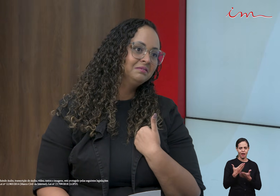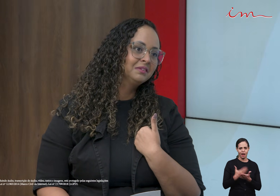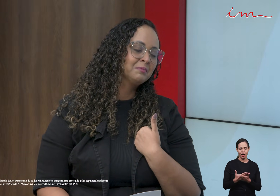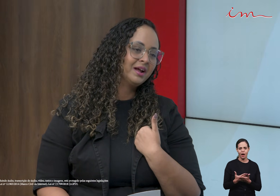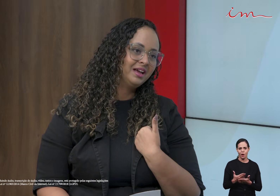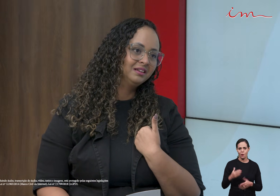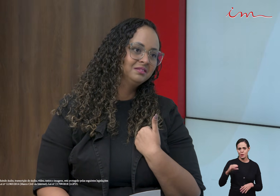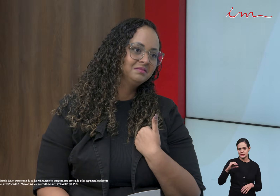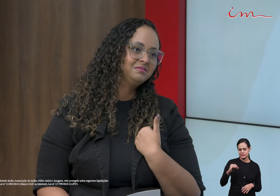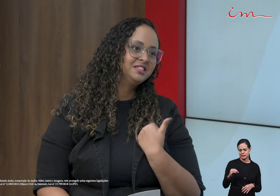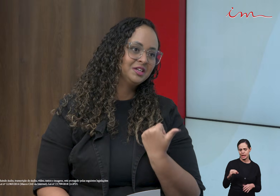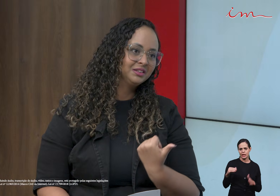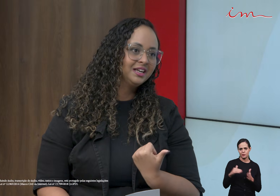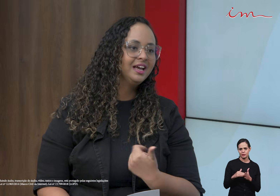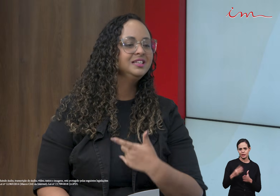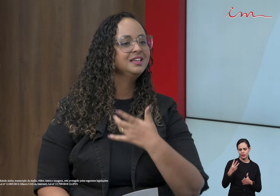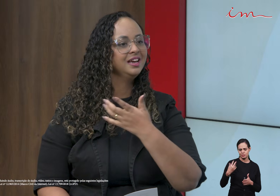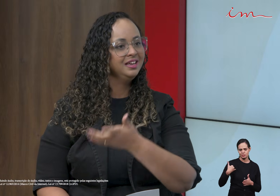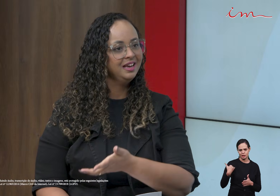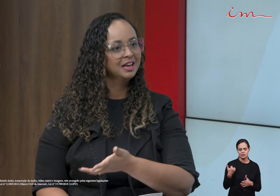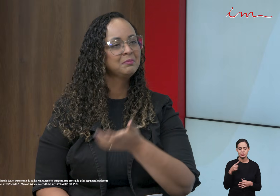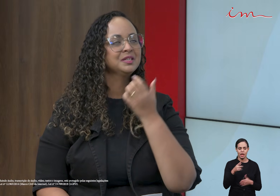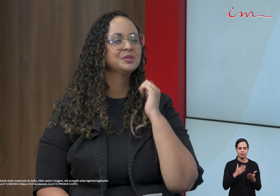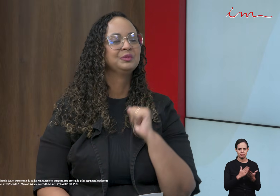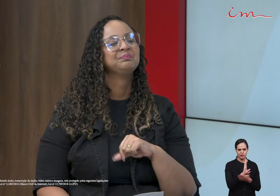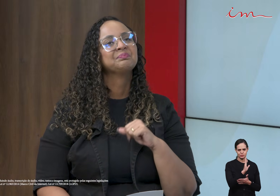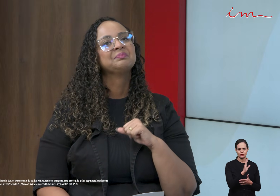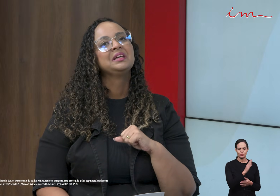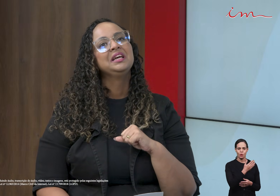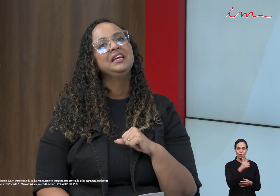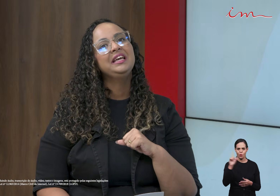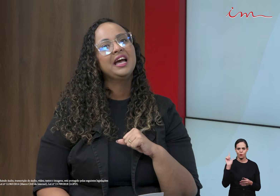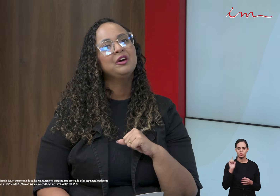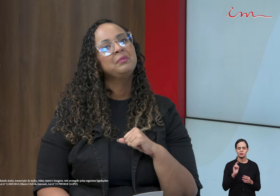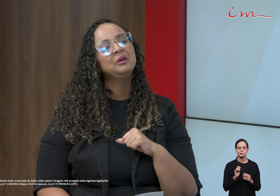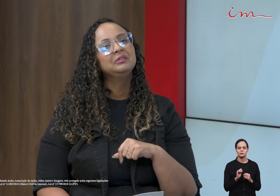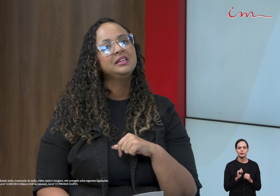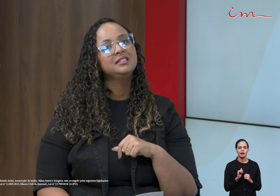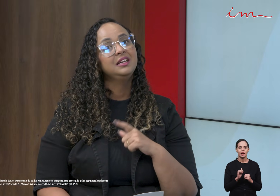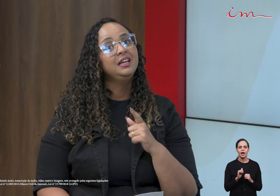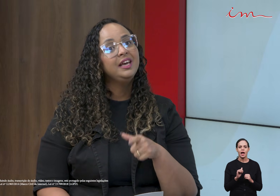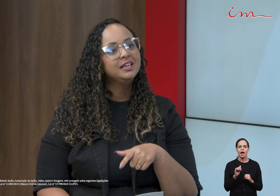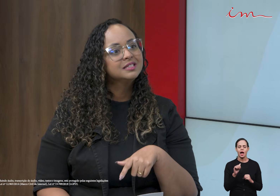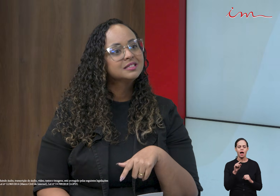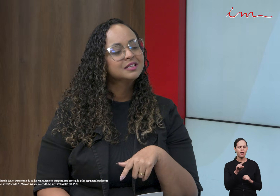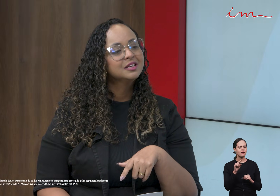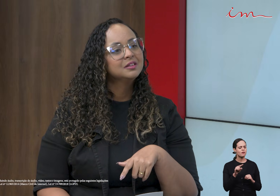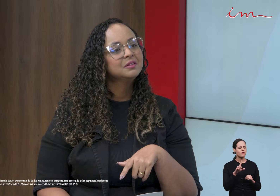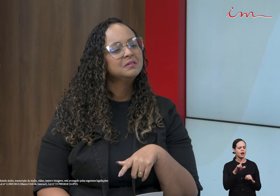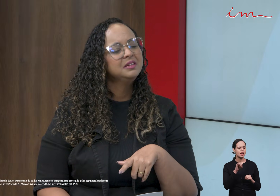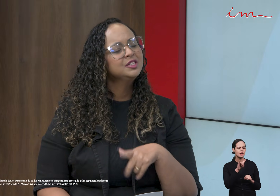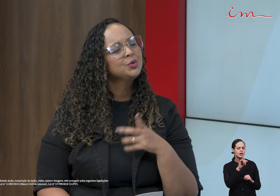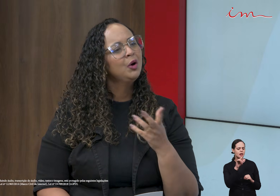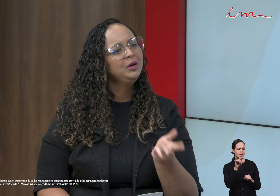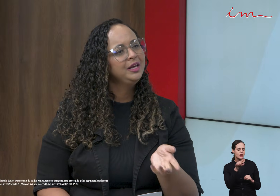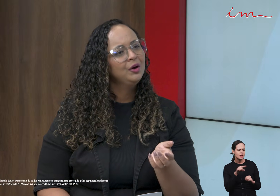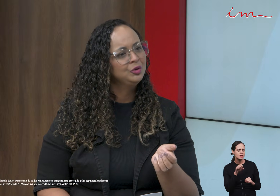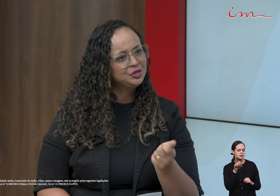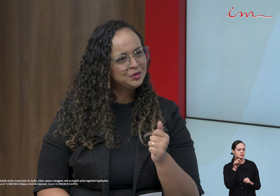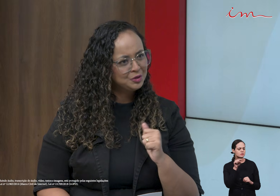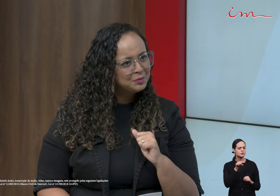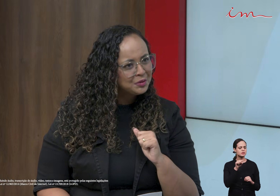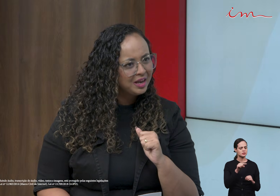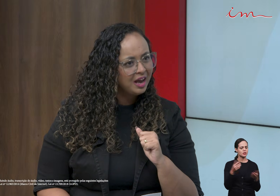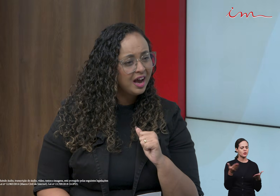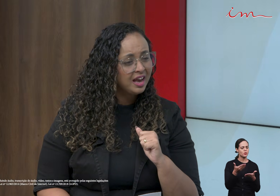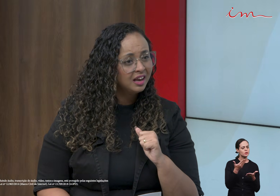aula, né, lá para ela, de 0 a 3, e aí ela passou. E aí eu perguntei assim, Liz, e sua aulinha